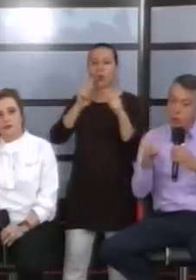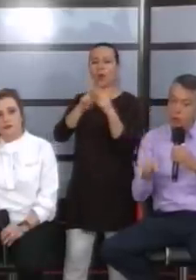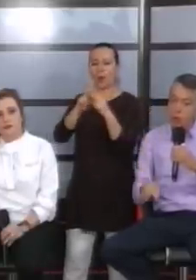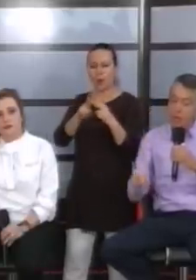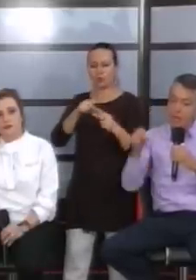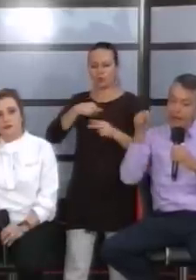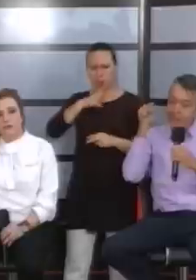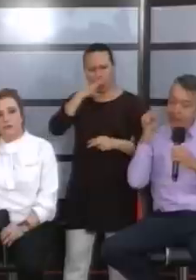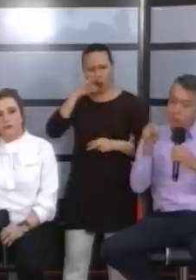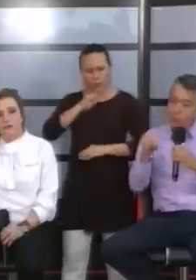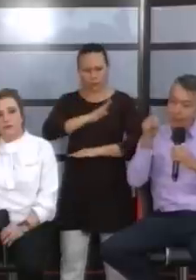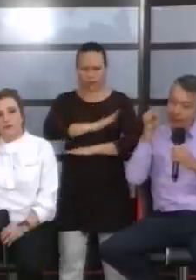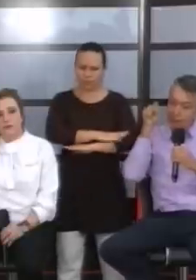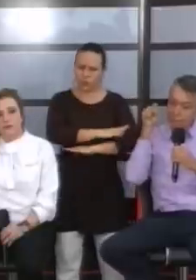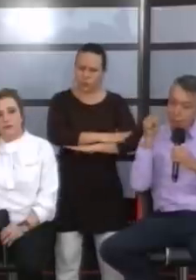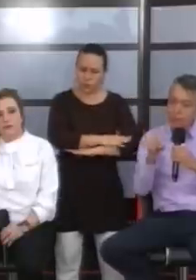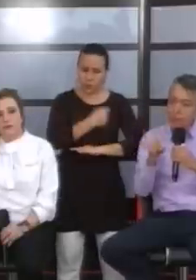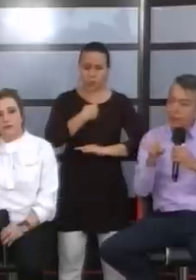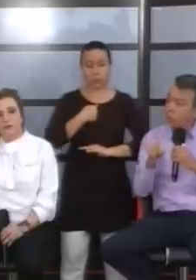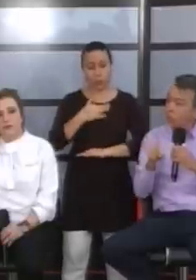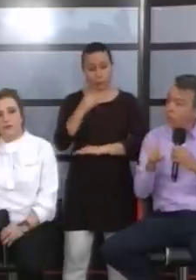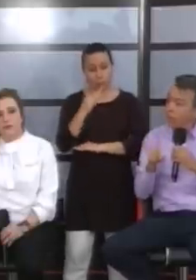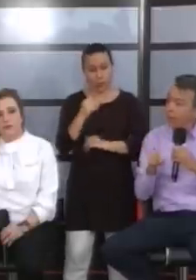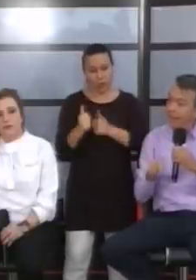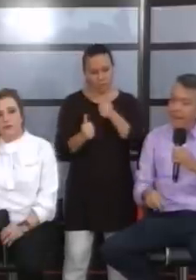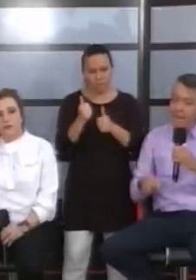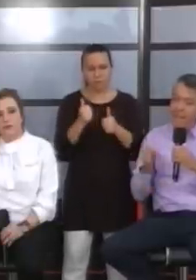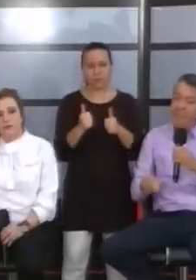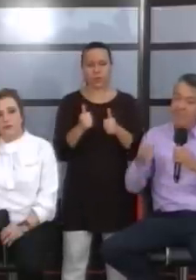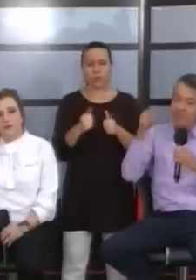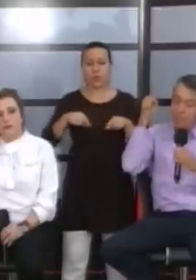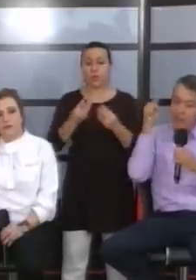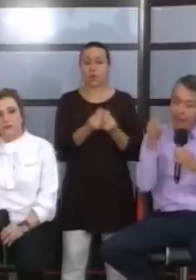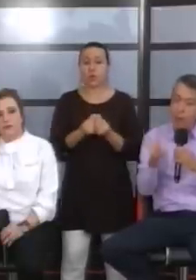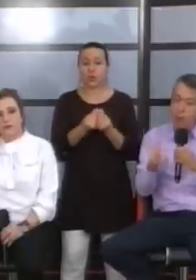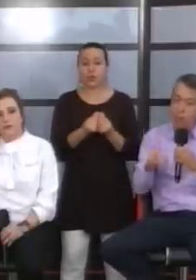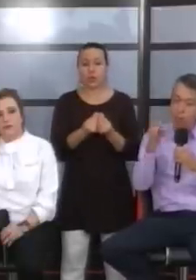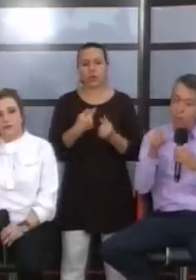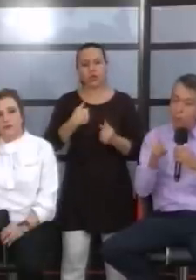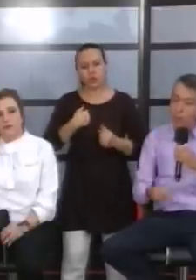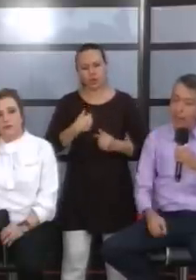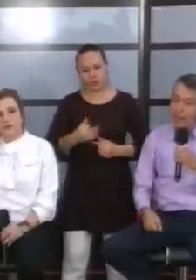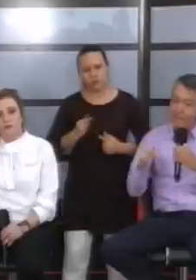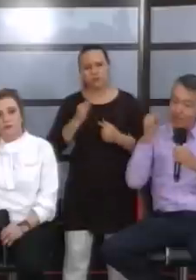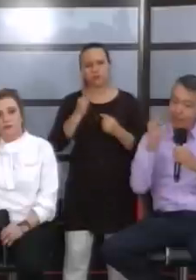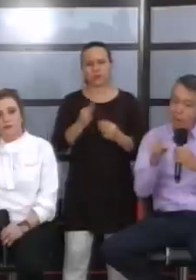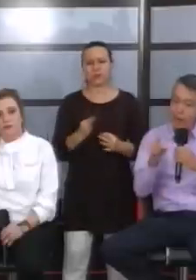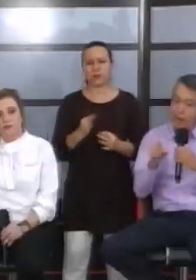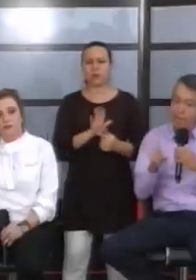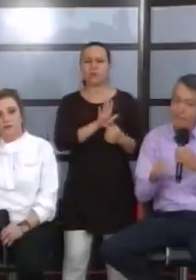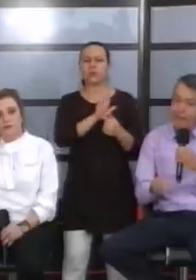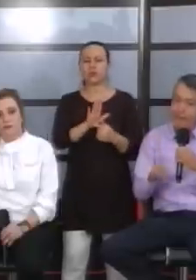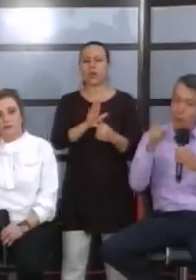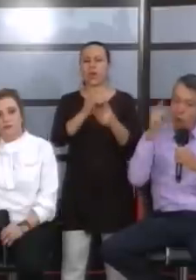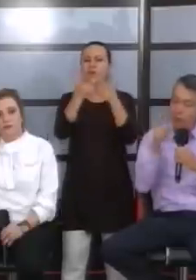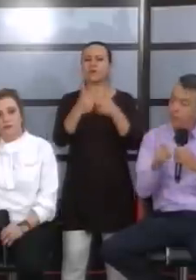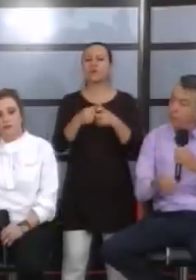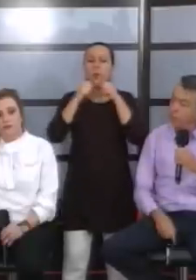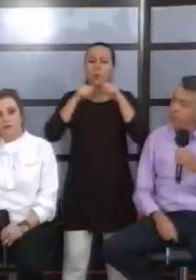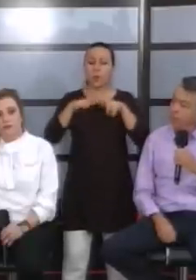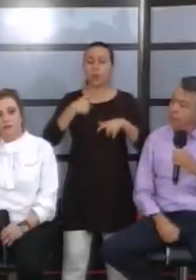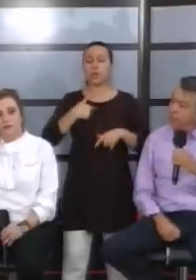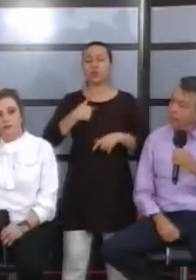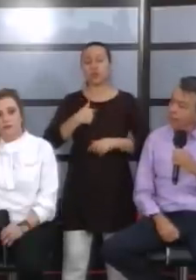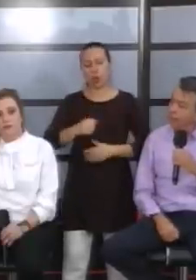hombre juicioso, que he hecho una tarea importante en el Consejo de Pereira, que he dignificado la función pública, tengo la capacidad y tengo la